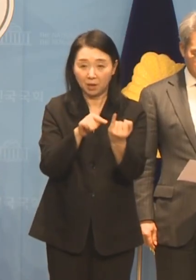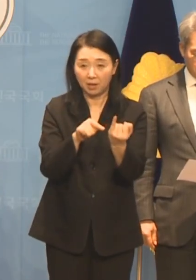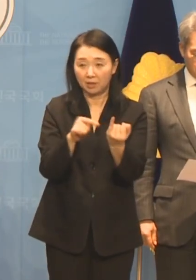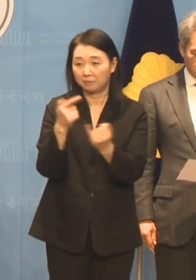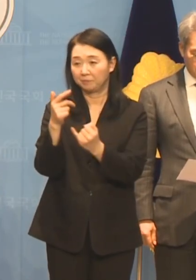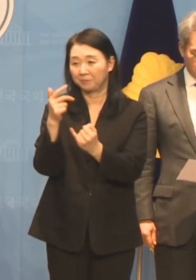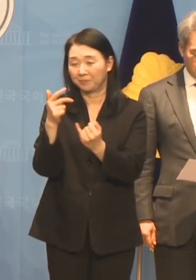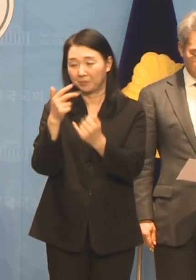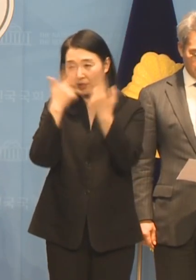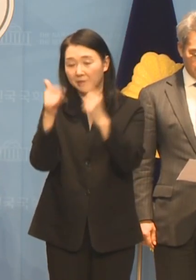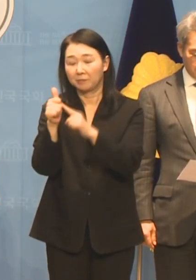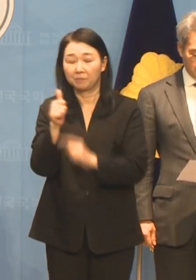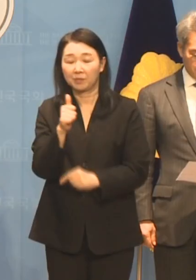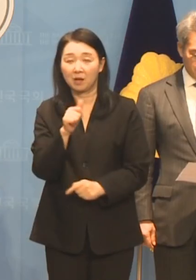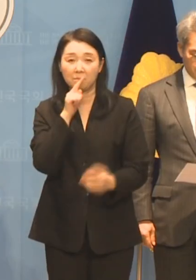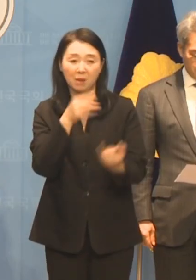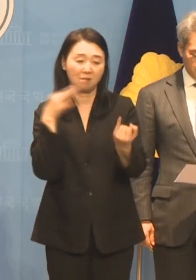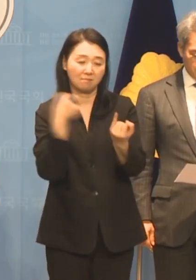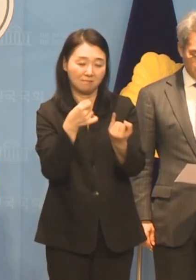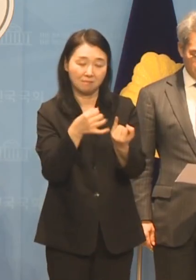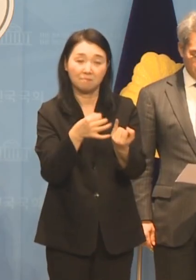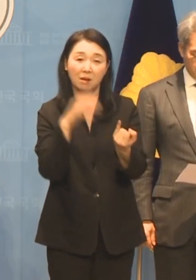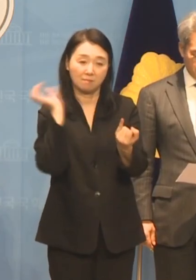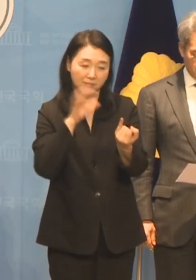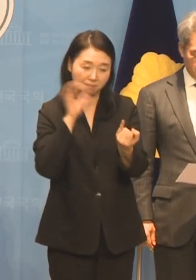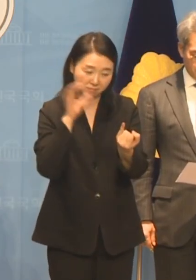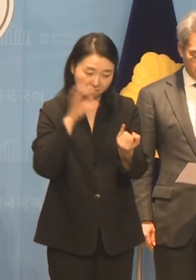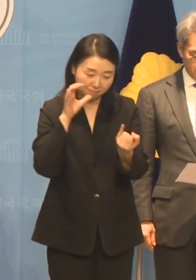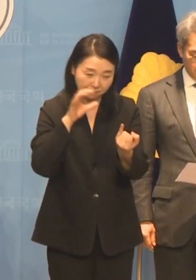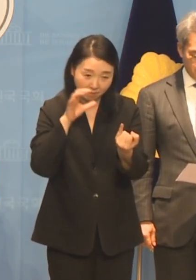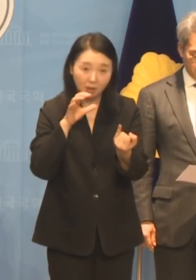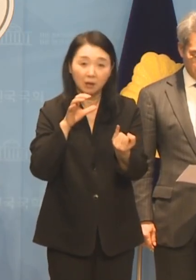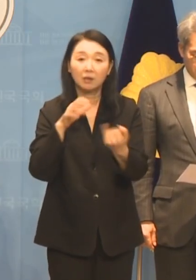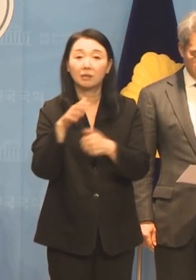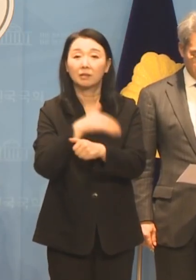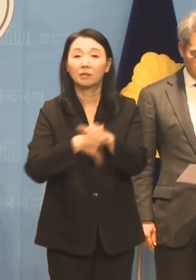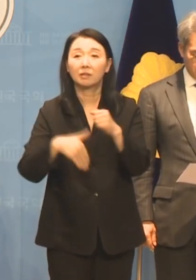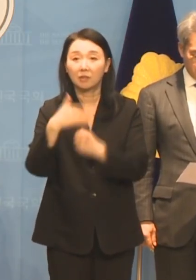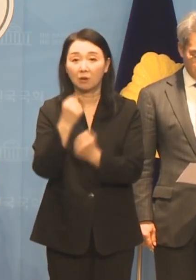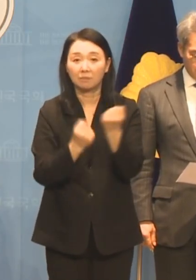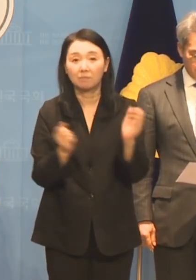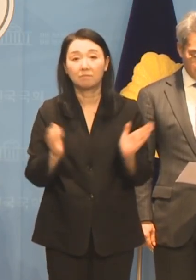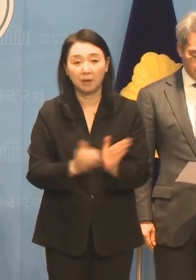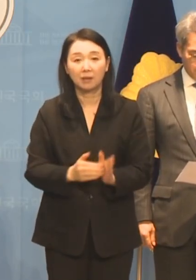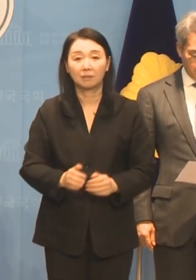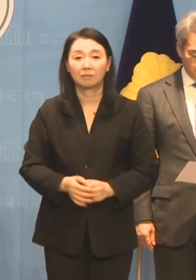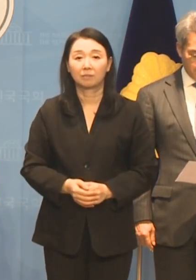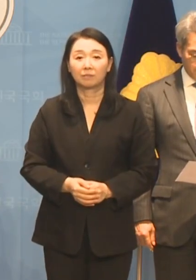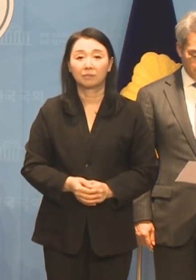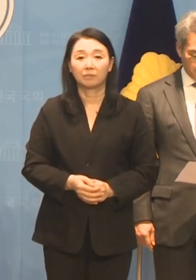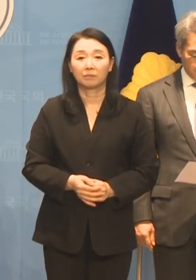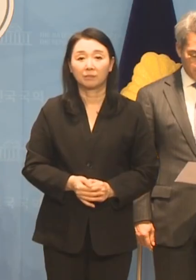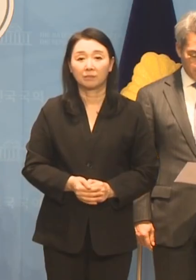후보가 험악한 호칭을 쓰며 나무라는 것으로 상황이 설정되어 있습니다.